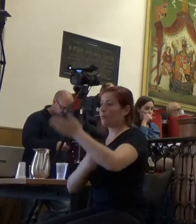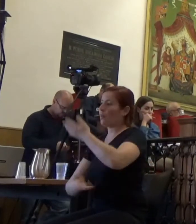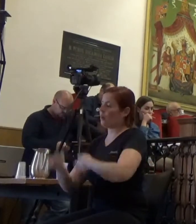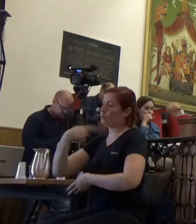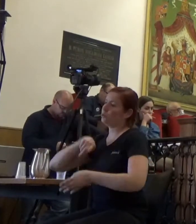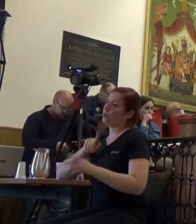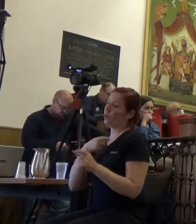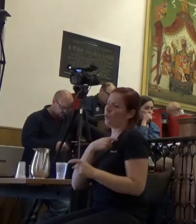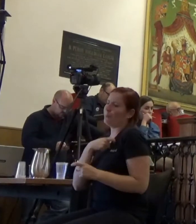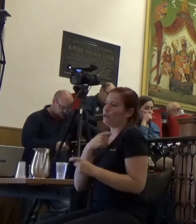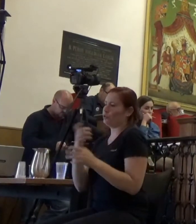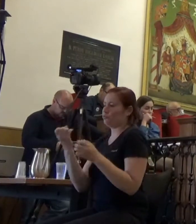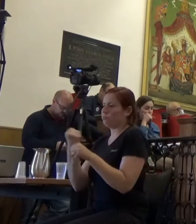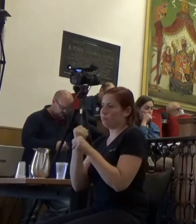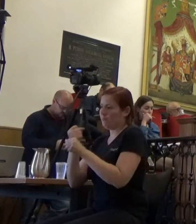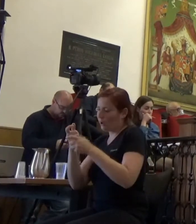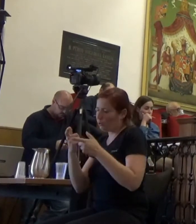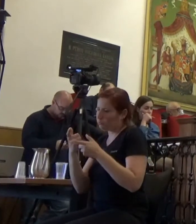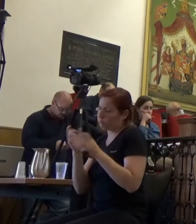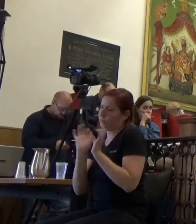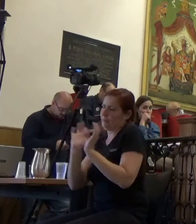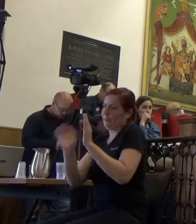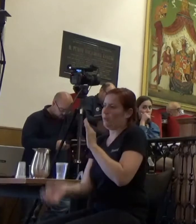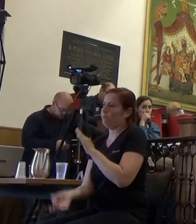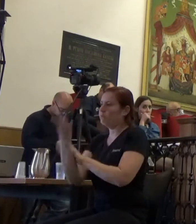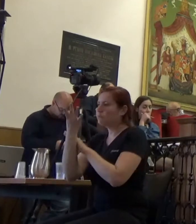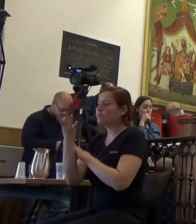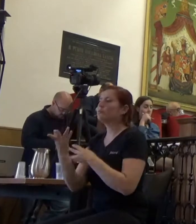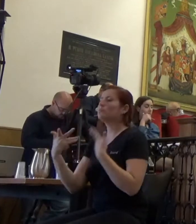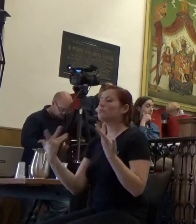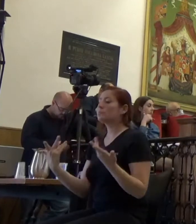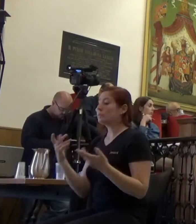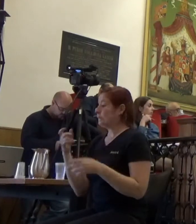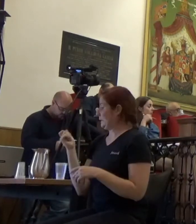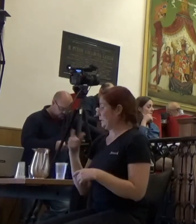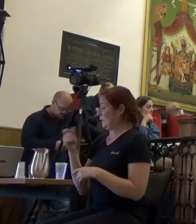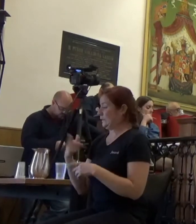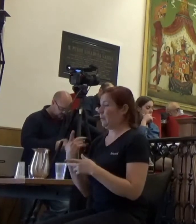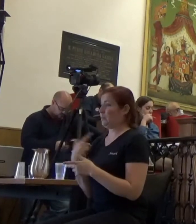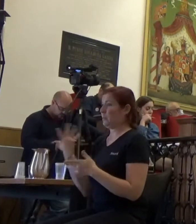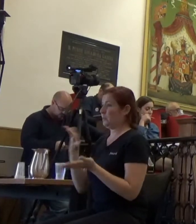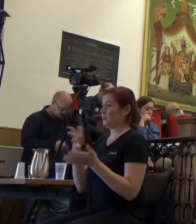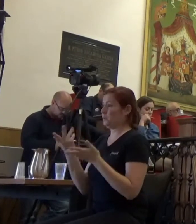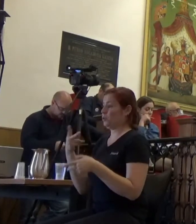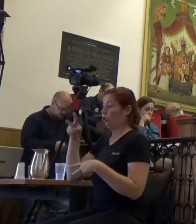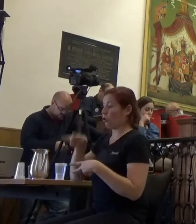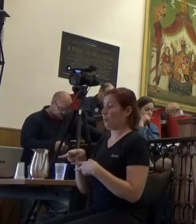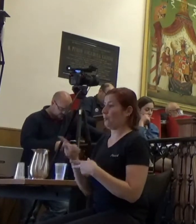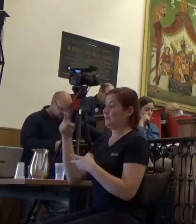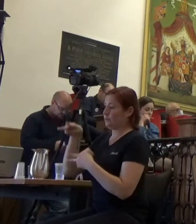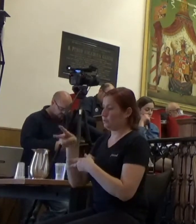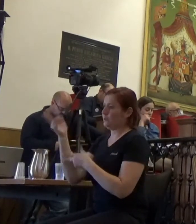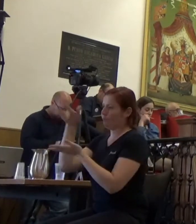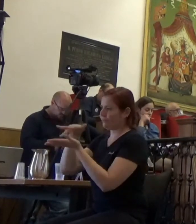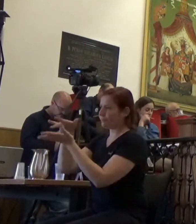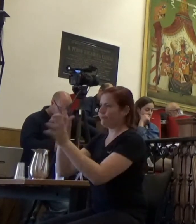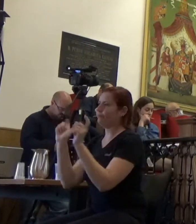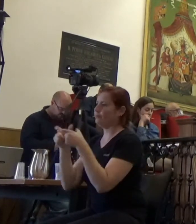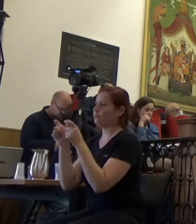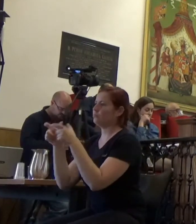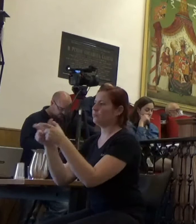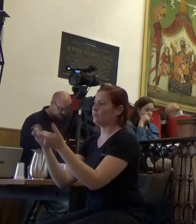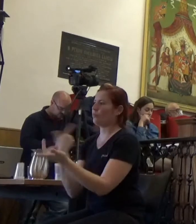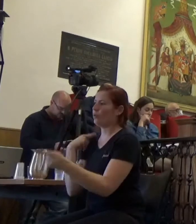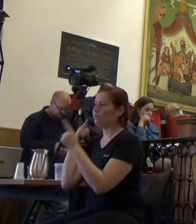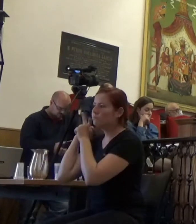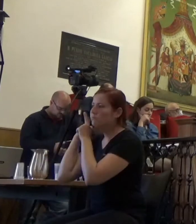trabajo específica de inserción laboral que se reúne de forma periódica cada 2 meses aproximadamente y cuyo objetivo es